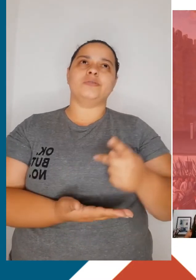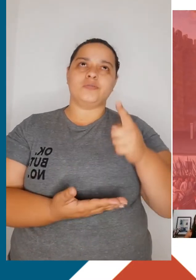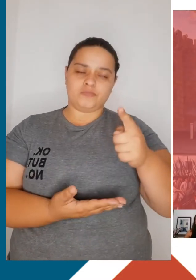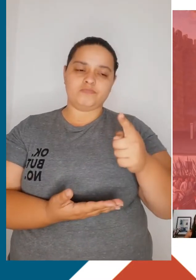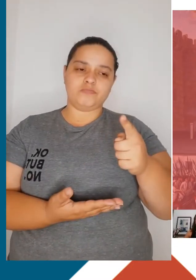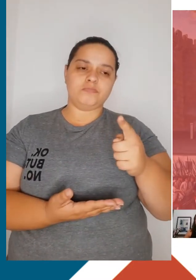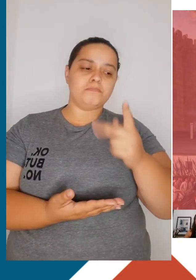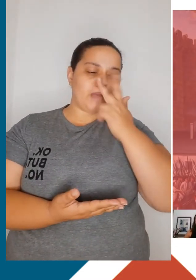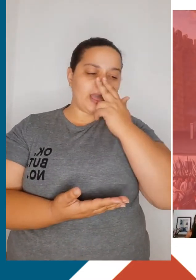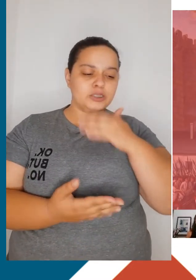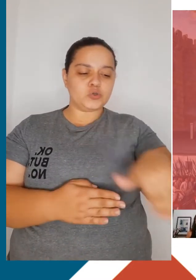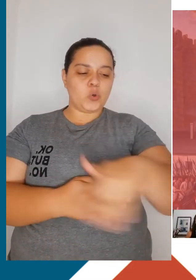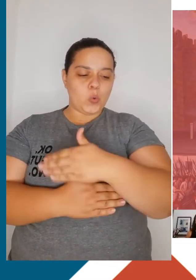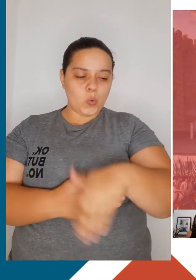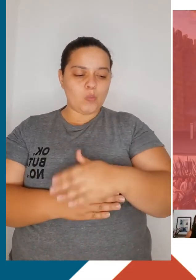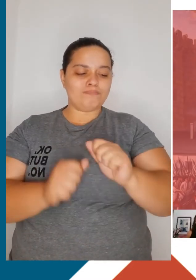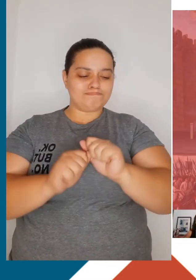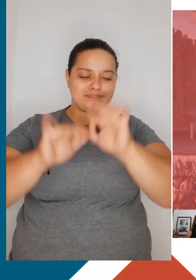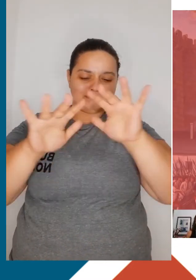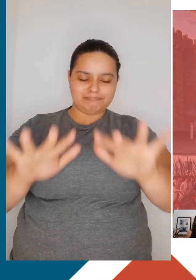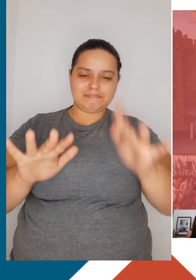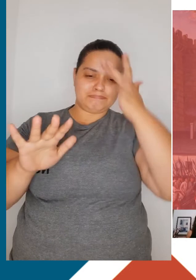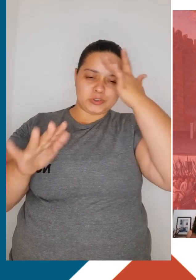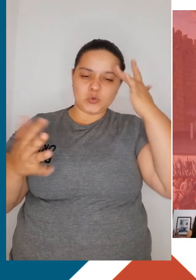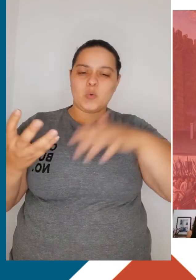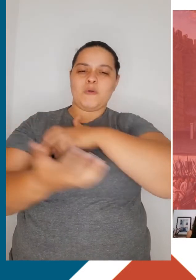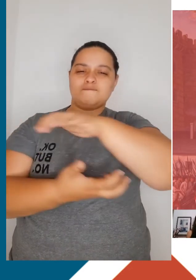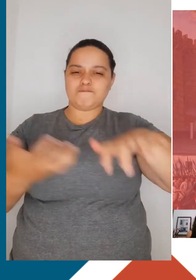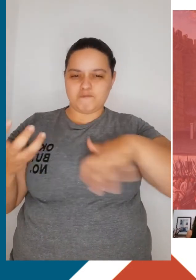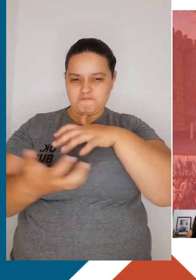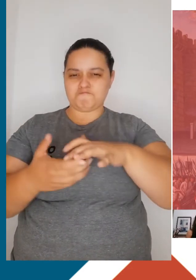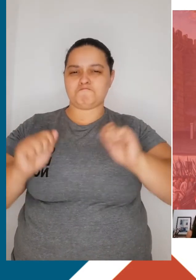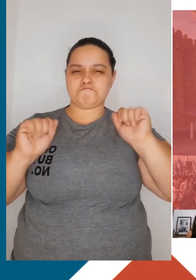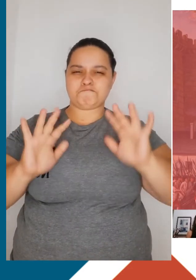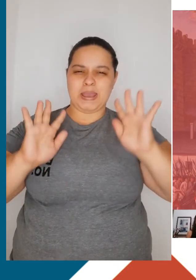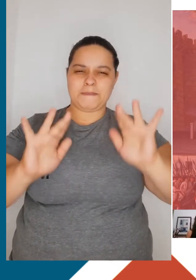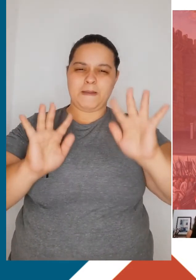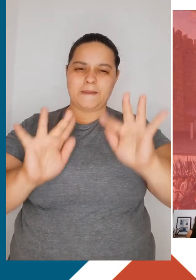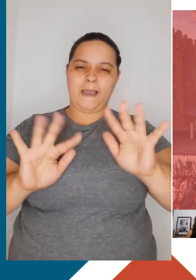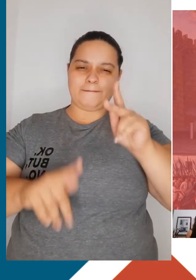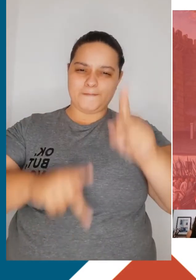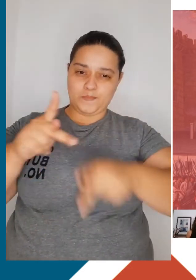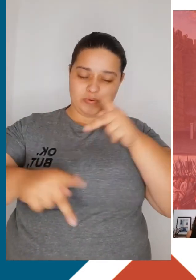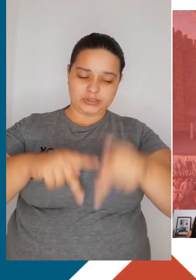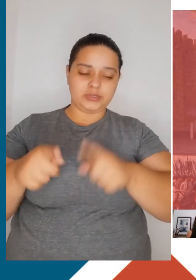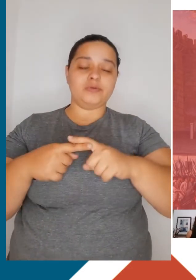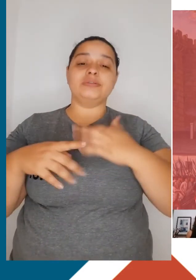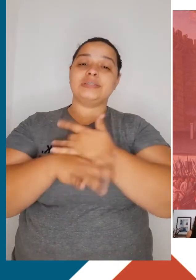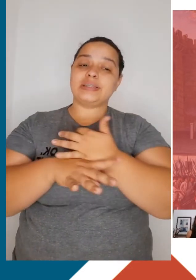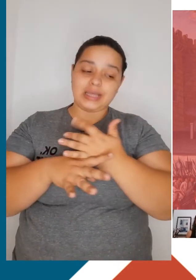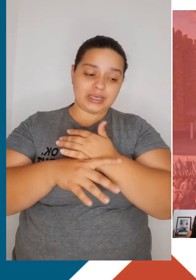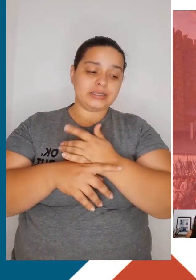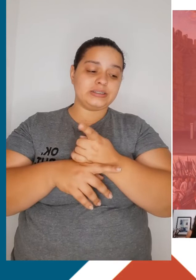âmbito institucional, as ruas também vão ser tomadas pelas revoltas populares, pela ação do povo. Na cidade vai